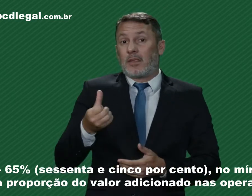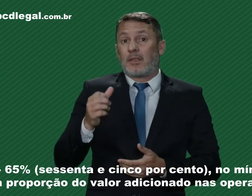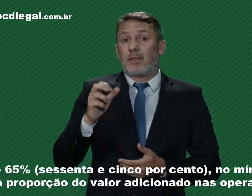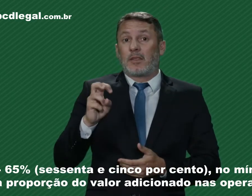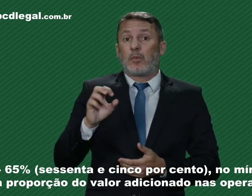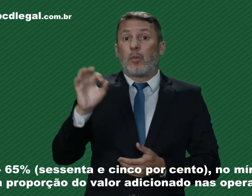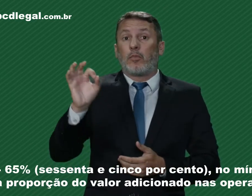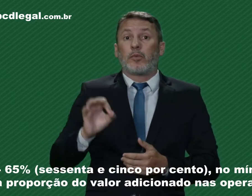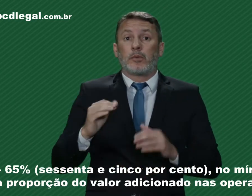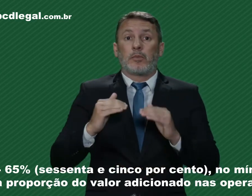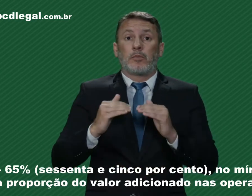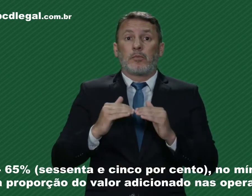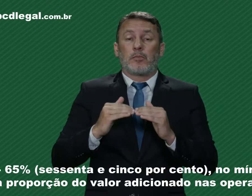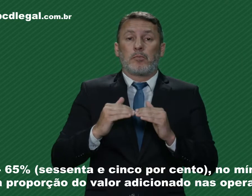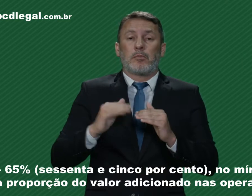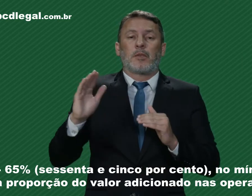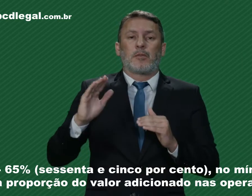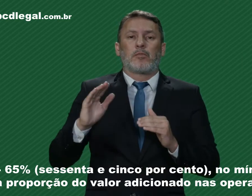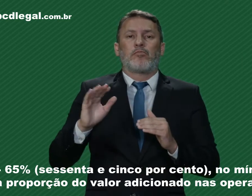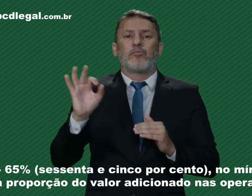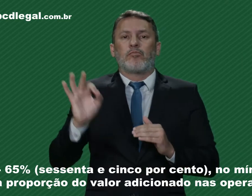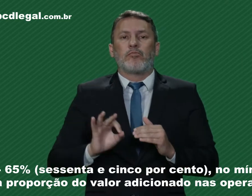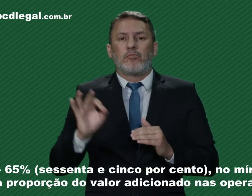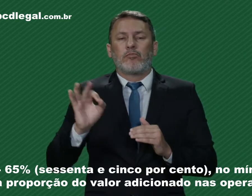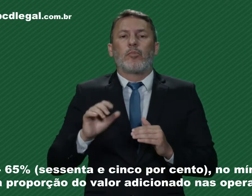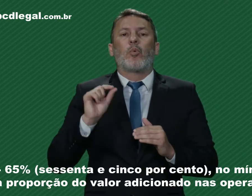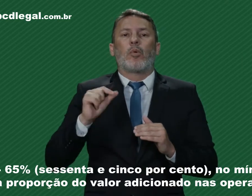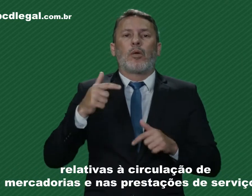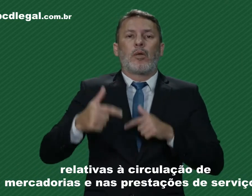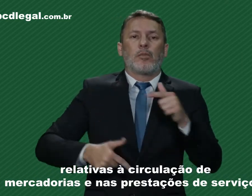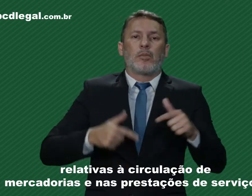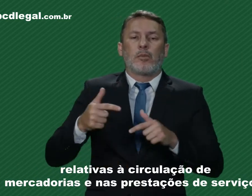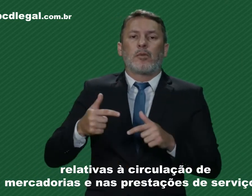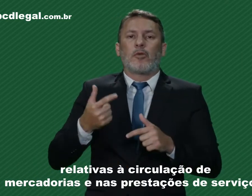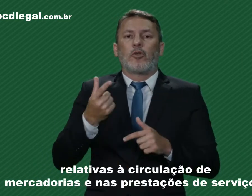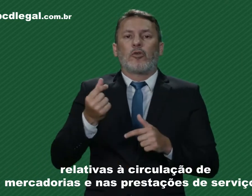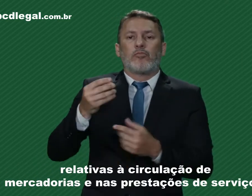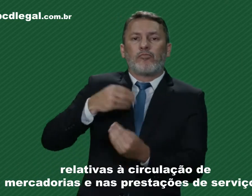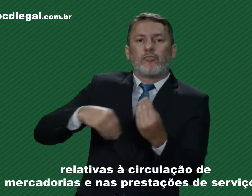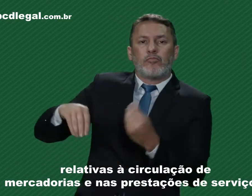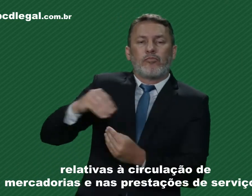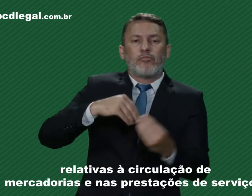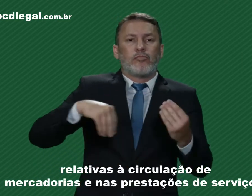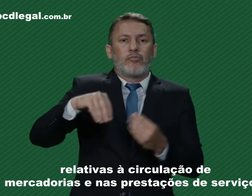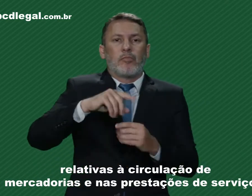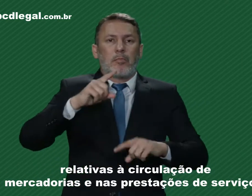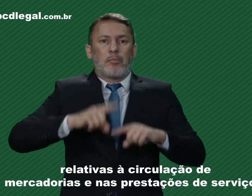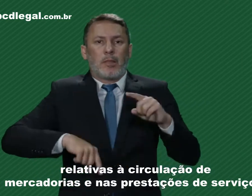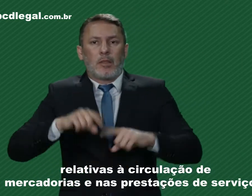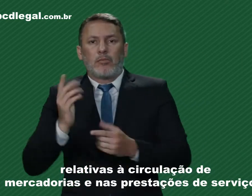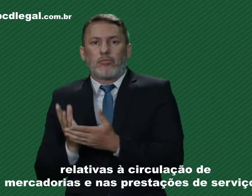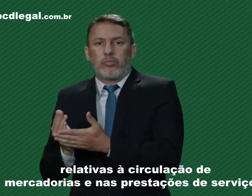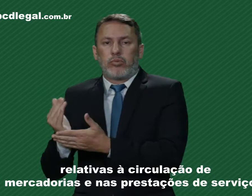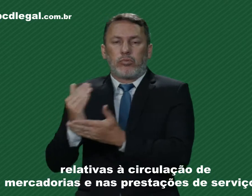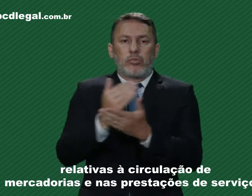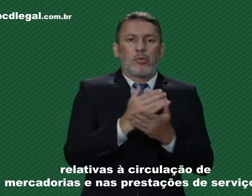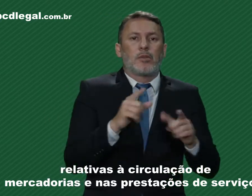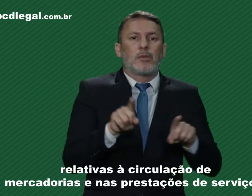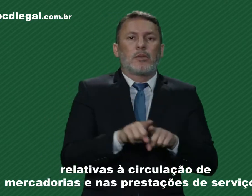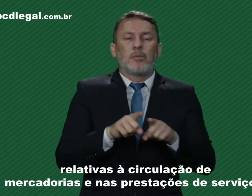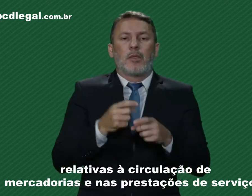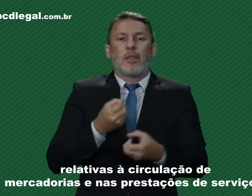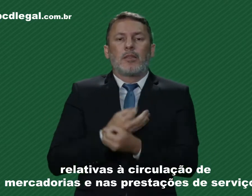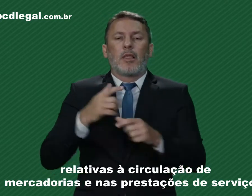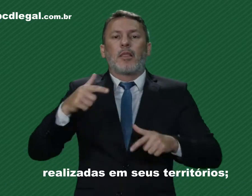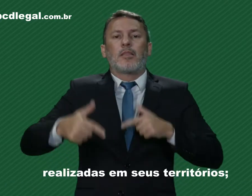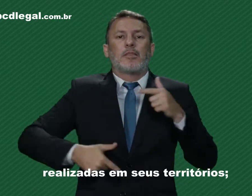65%, no mínimo, na proporção do valor adicionado nas operações relativas à circulação de mercadorias e nas prestações